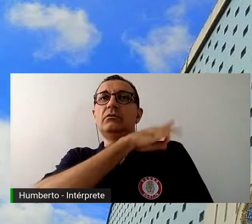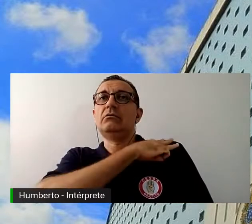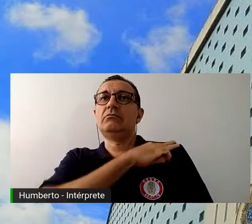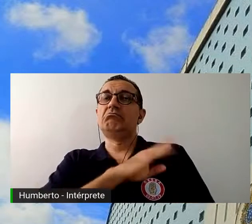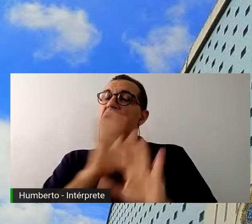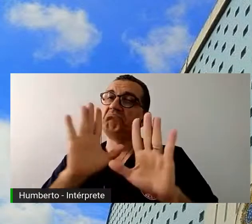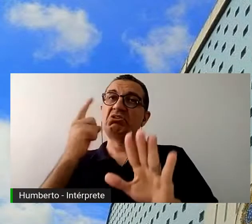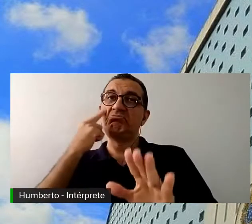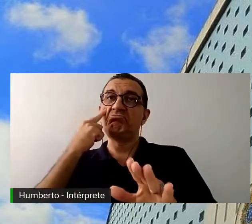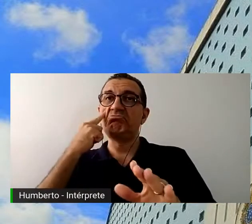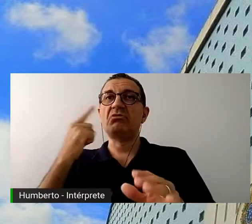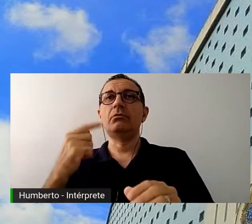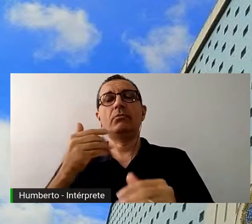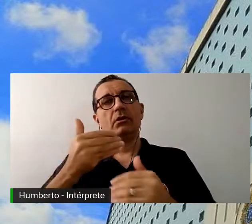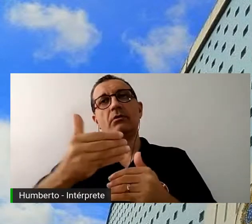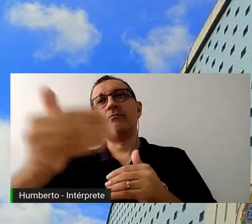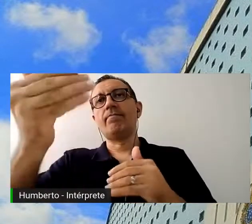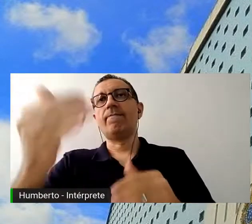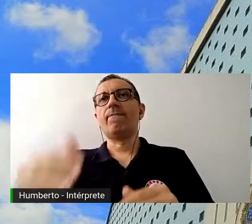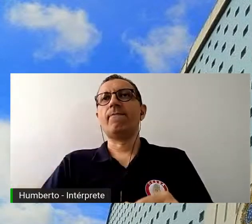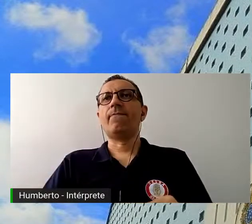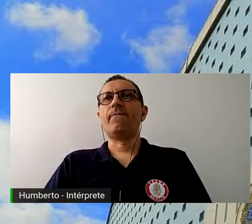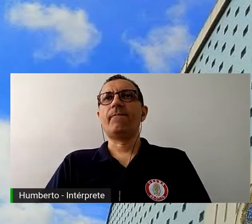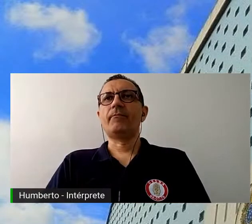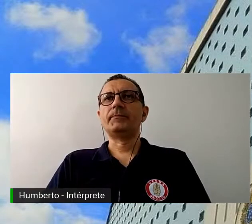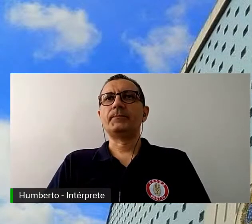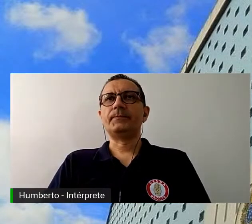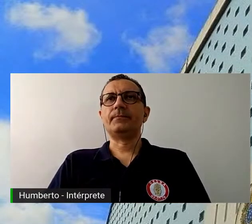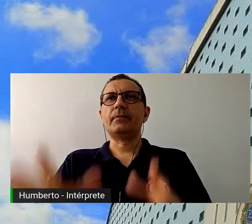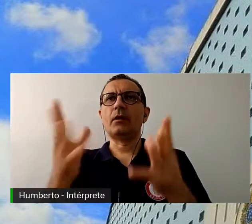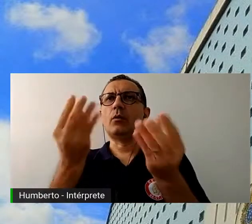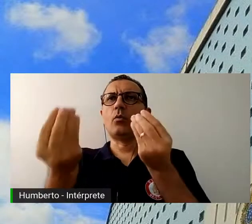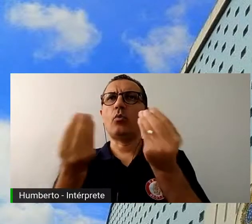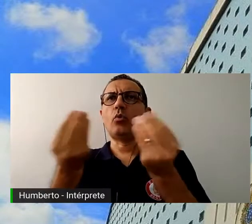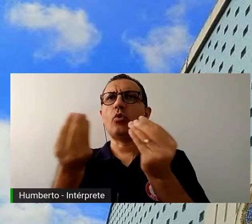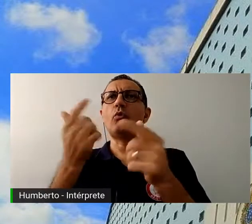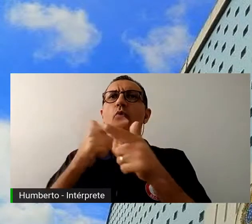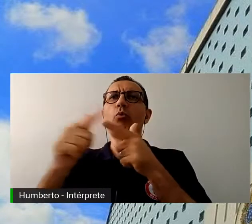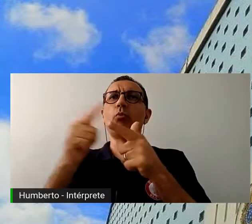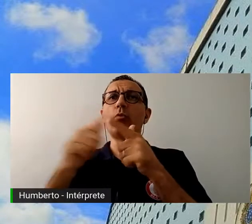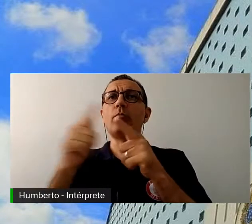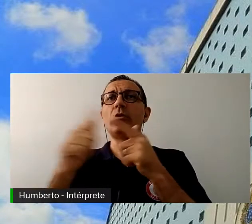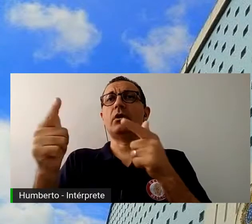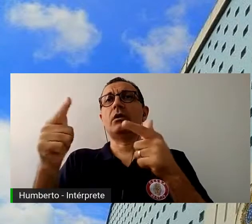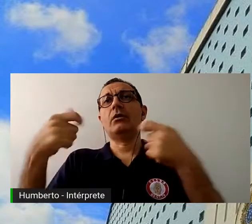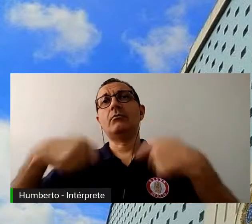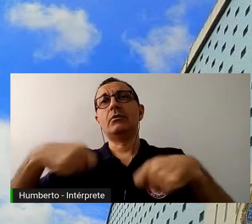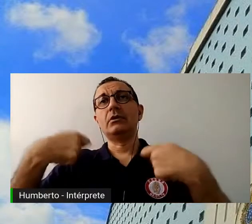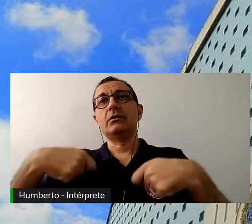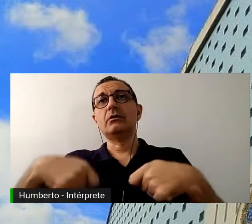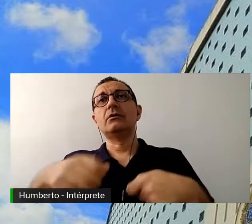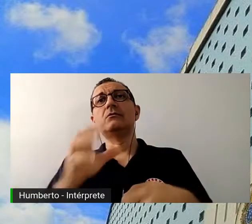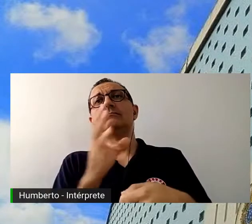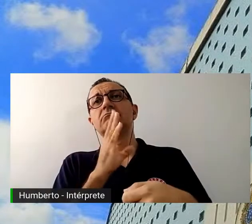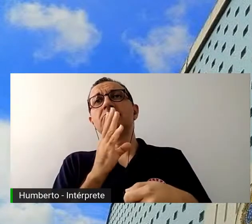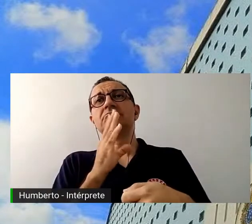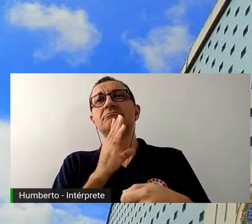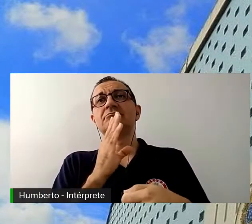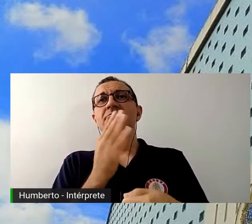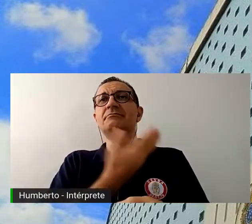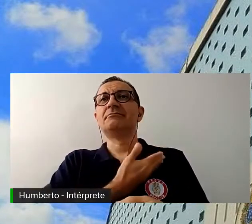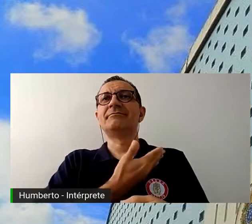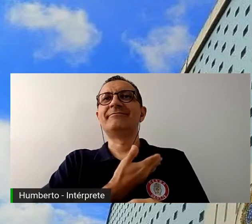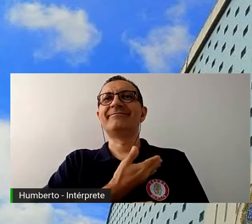muito grande de falar sobre ela, ela como um problema e como uma necessidade de conhecimento, diz o meu amigo e